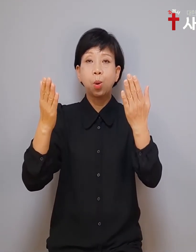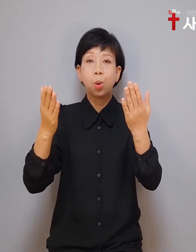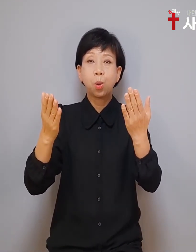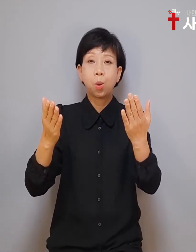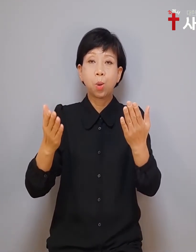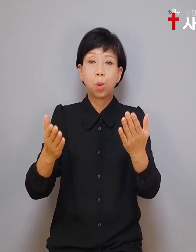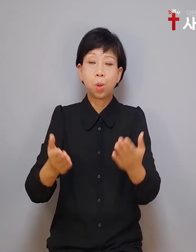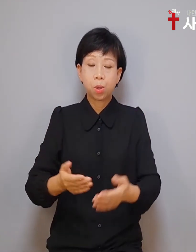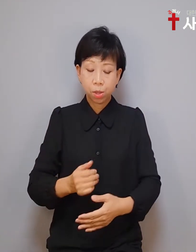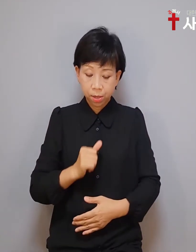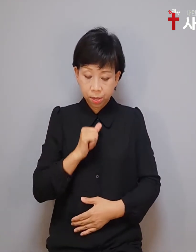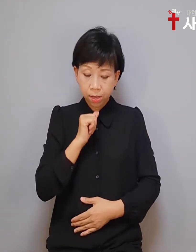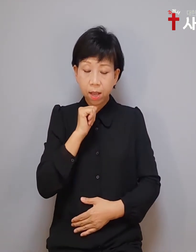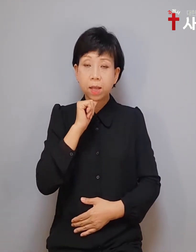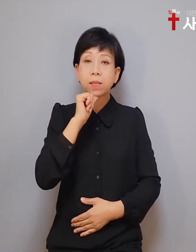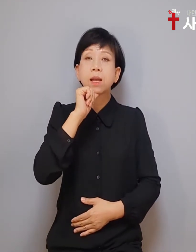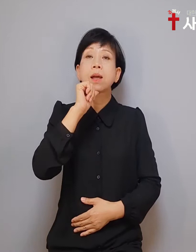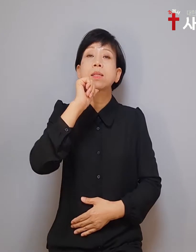주고